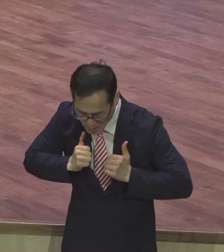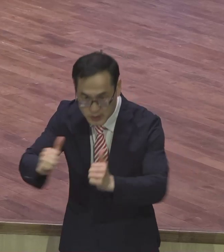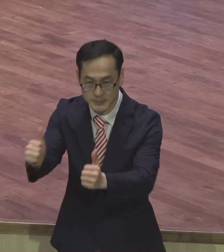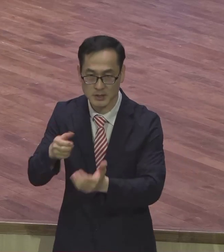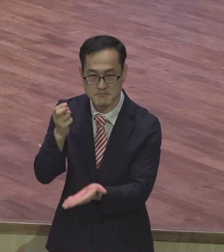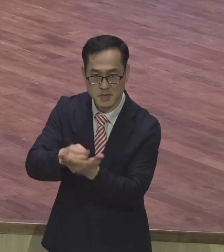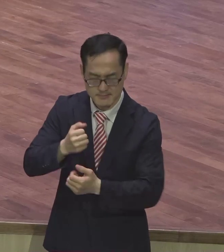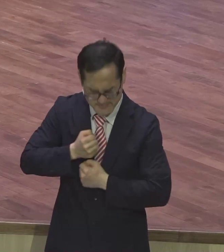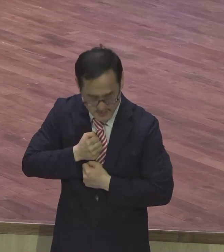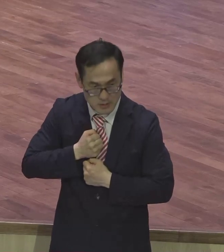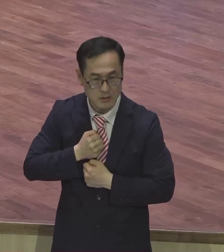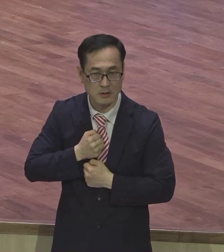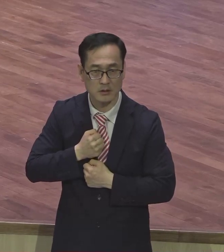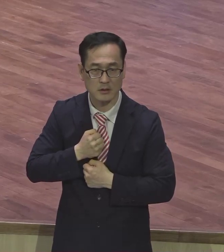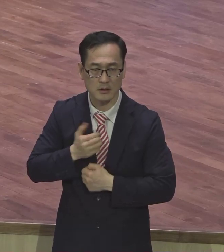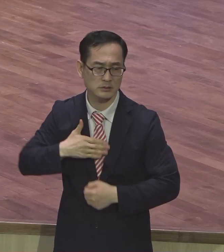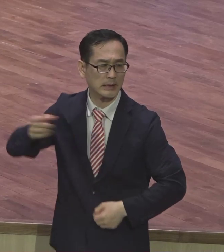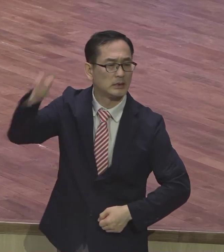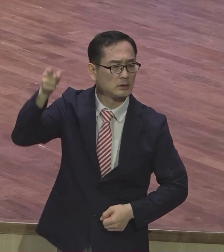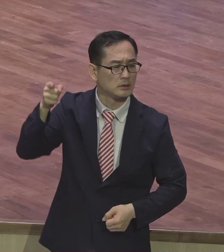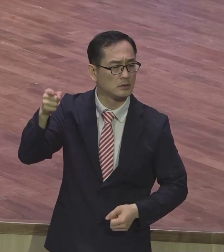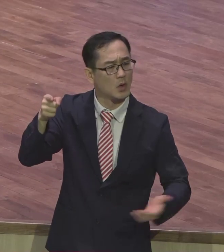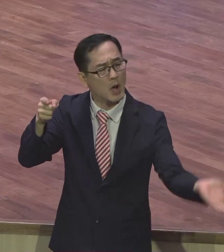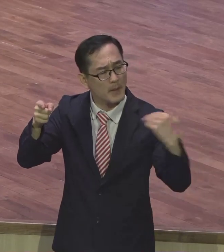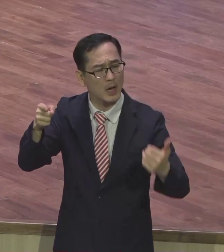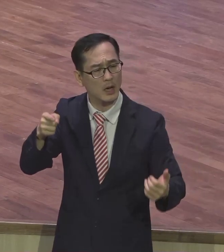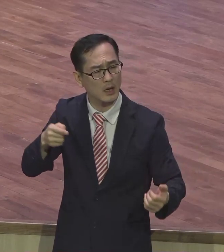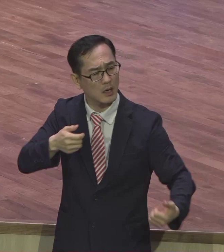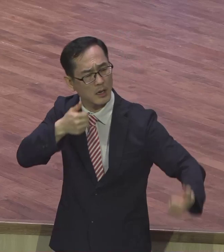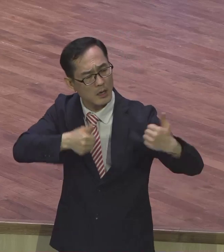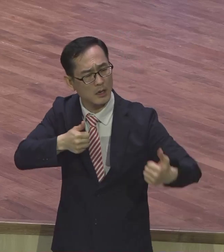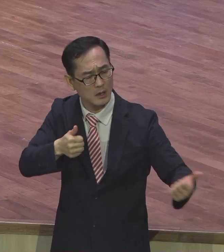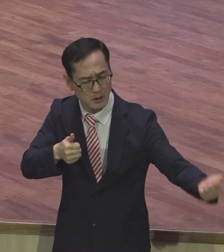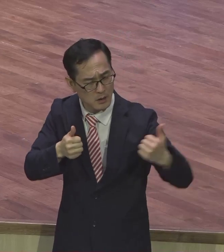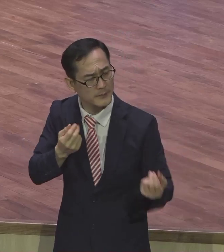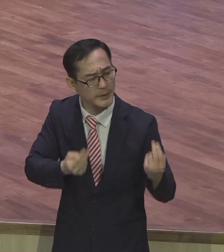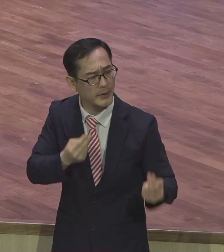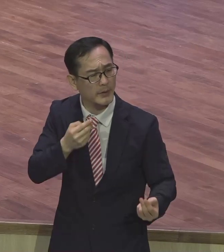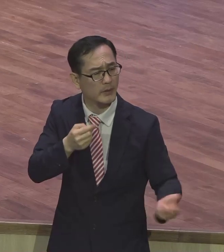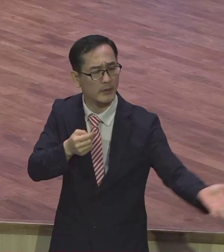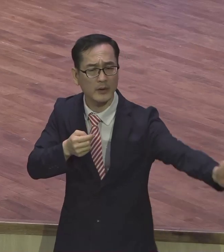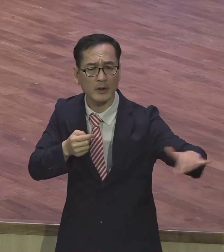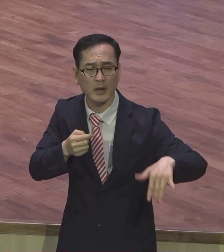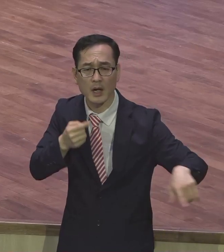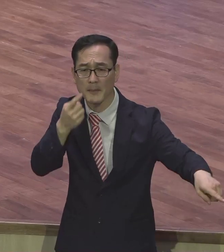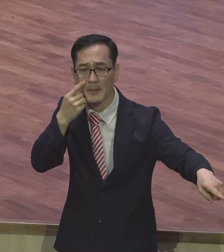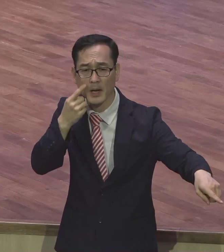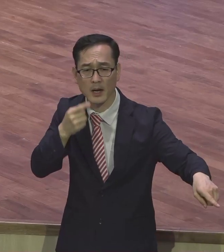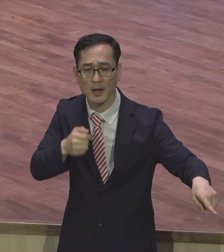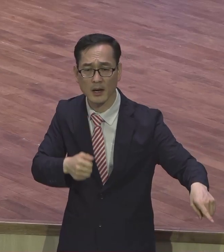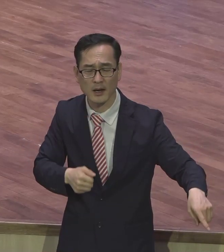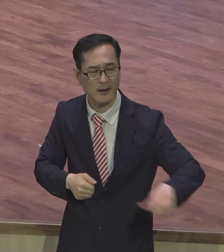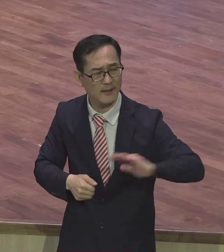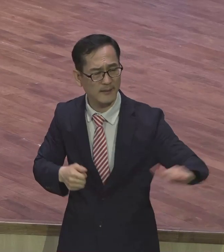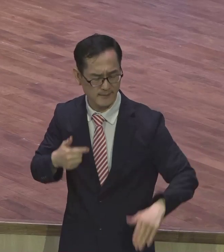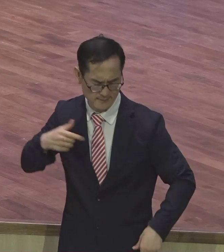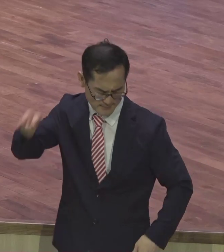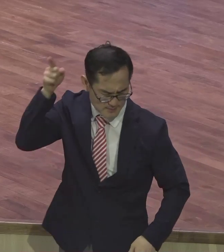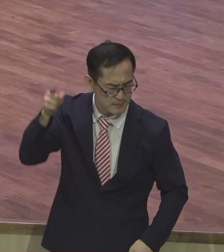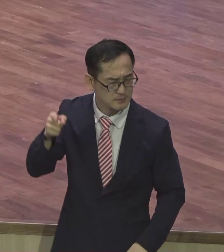나와봐 나같이 열심히 하는 사람 나와봐 그 말이에요 지금